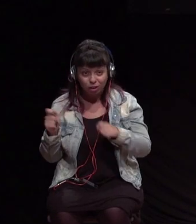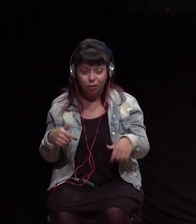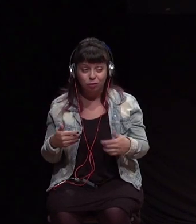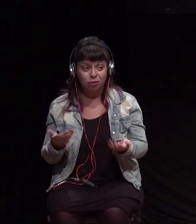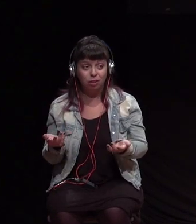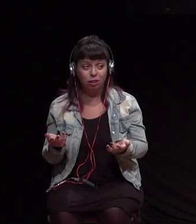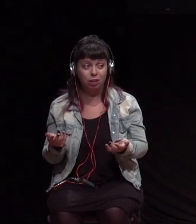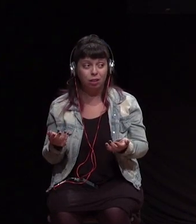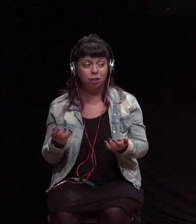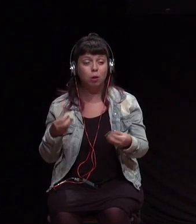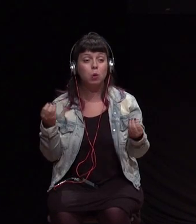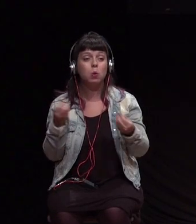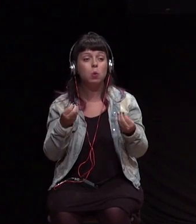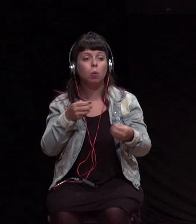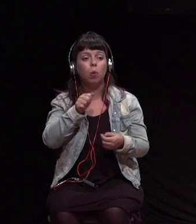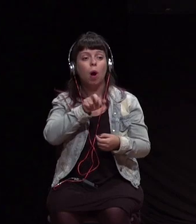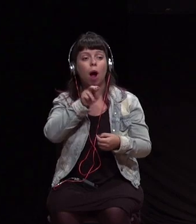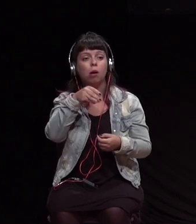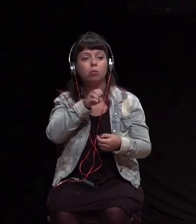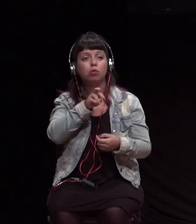together?